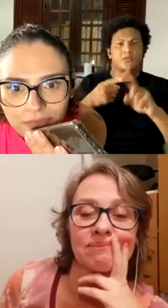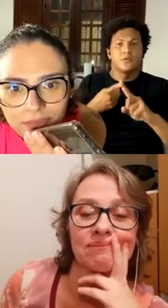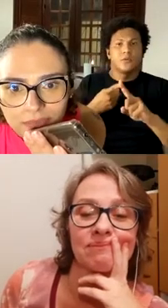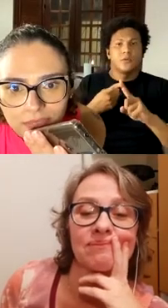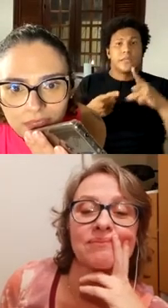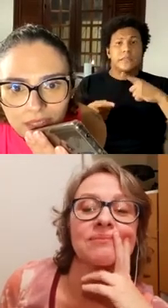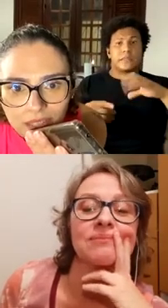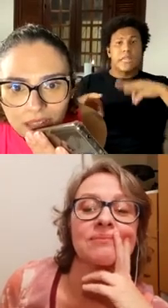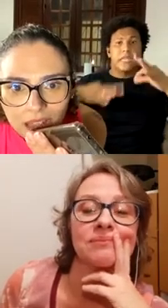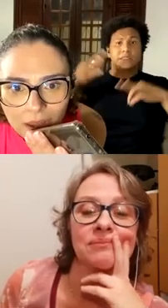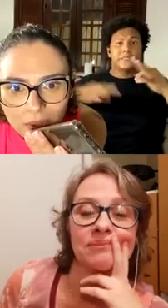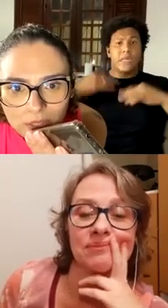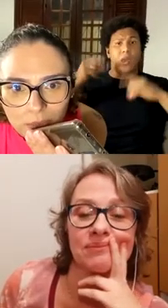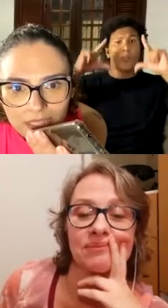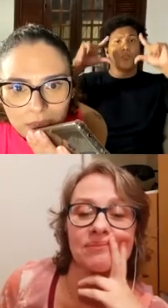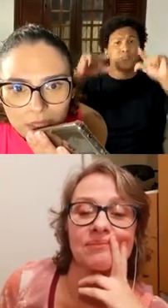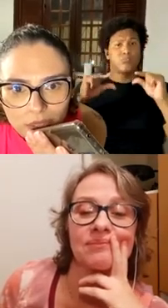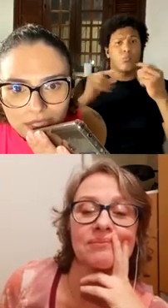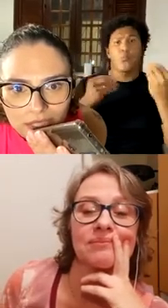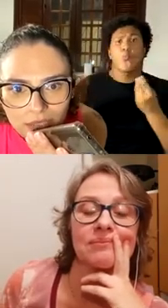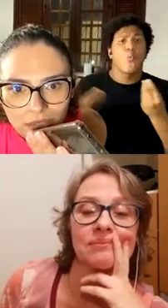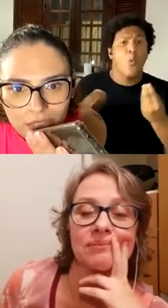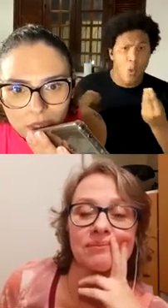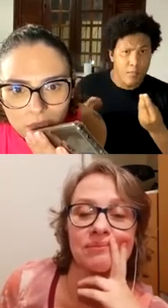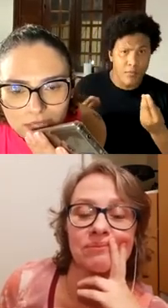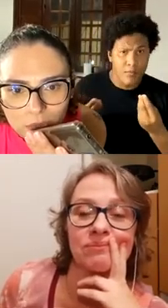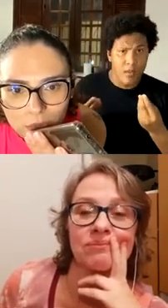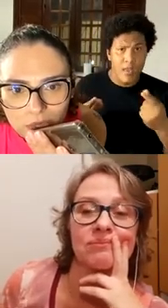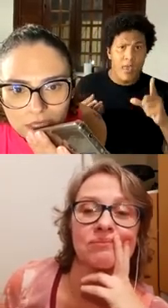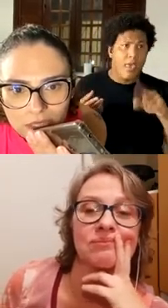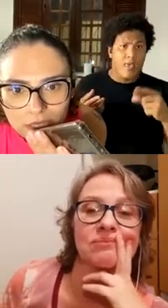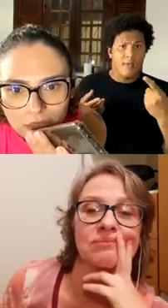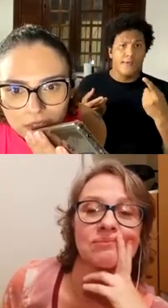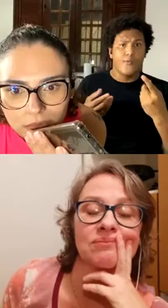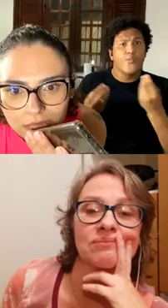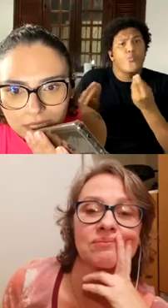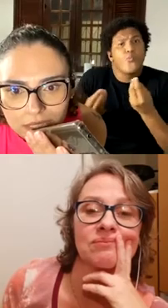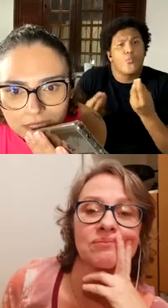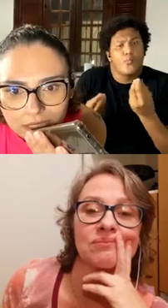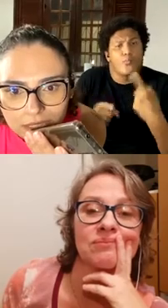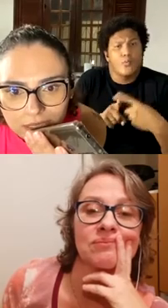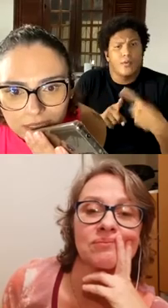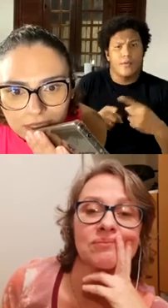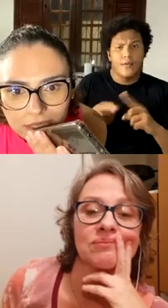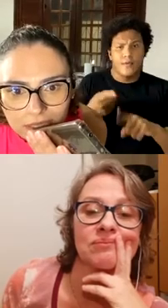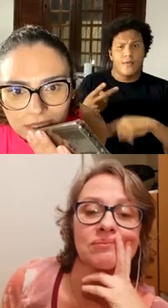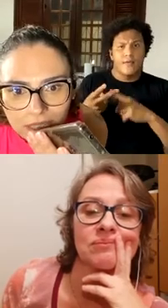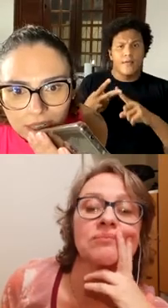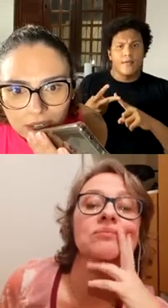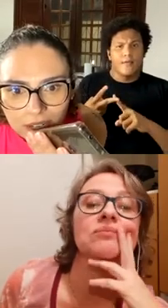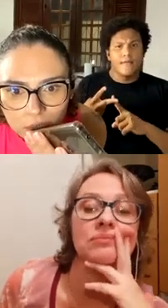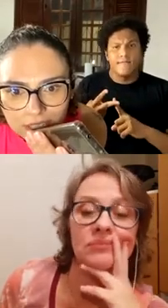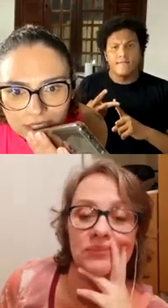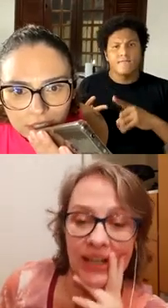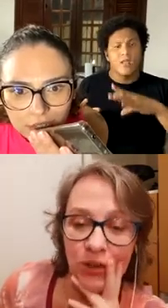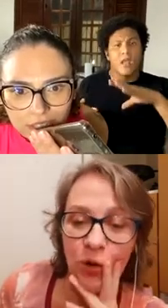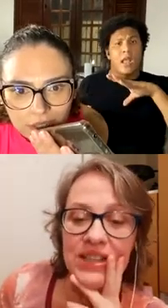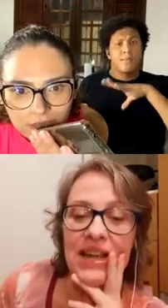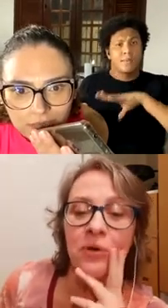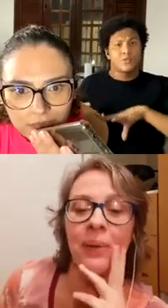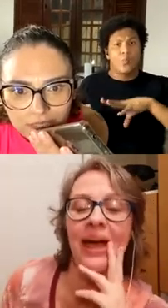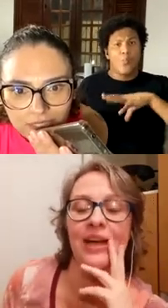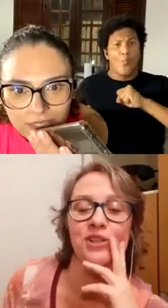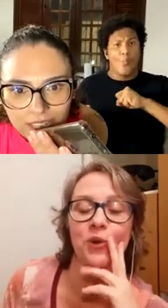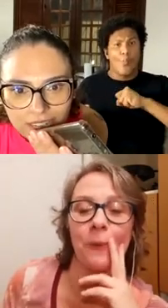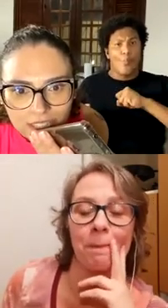medicação. Após o parto, a menstruação, não vem a menstruação por 2 anos e 4 meses. E o que Tem que conversar